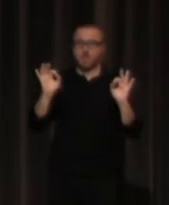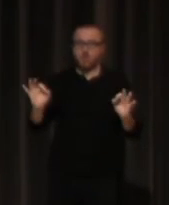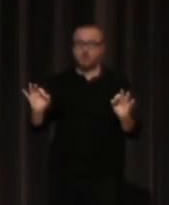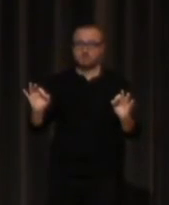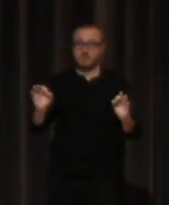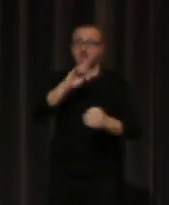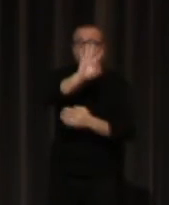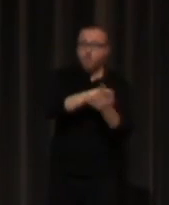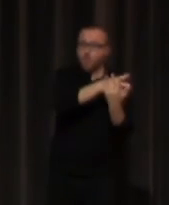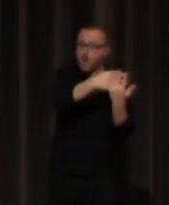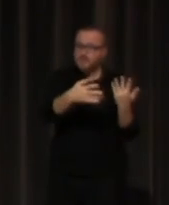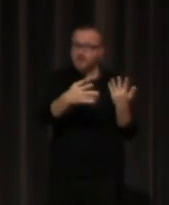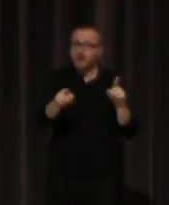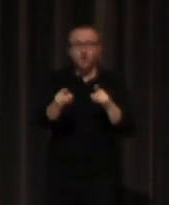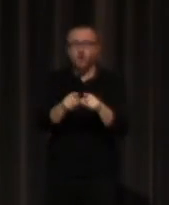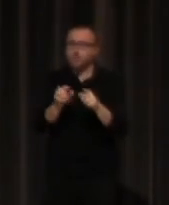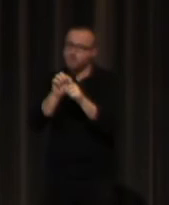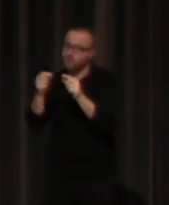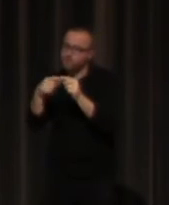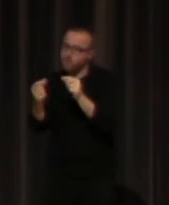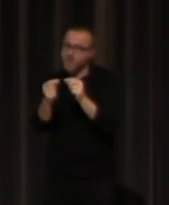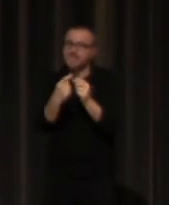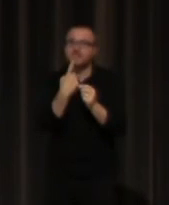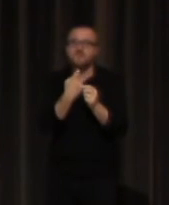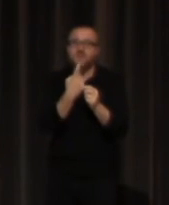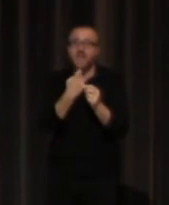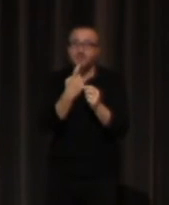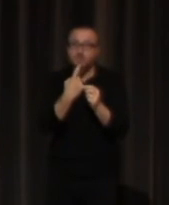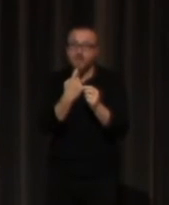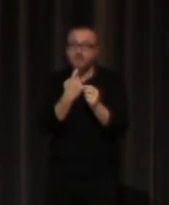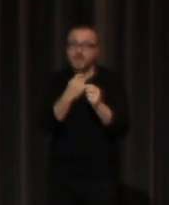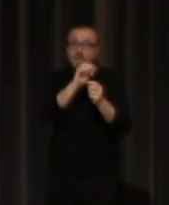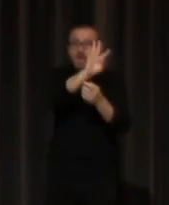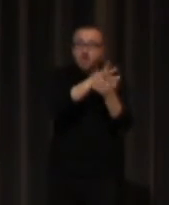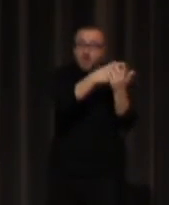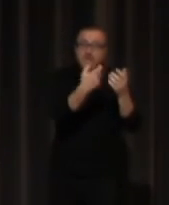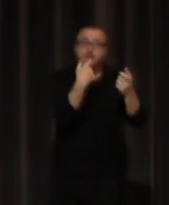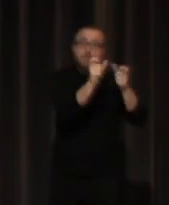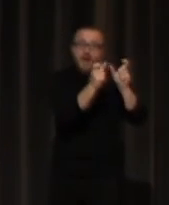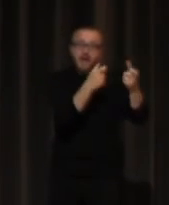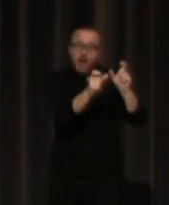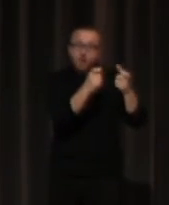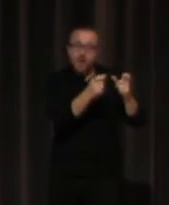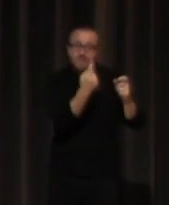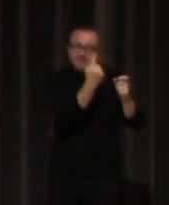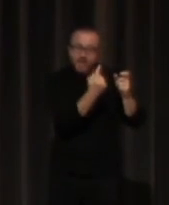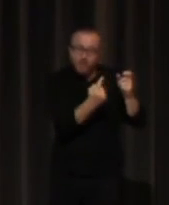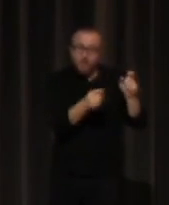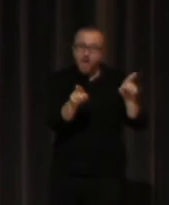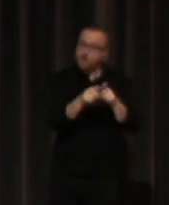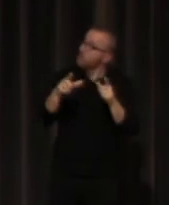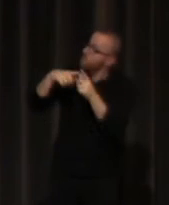aquells pètals vermells que tenen cada poema, cada vers pot ser una càpsula que ho conté